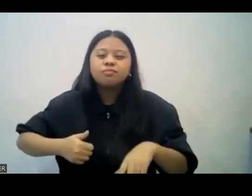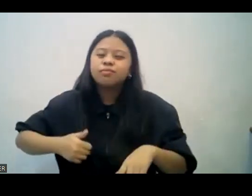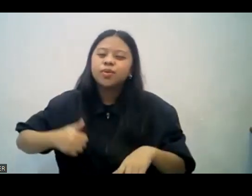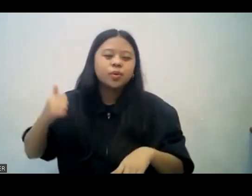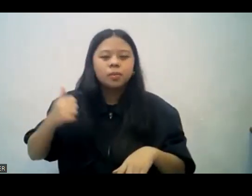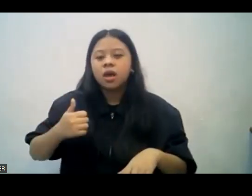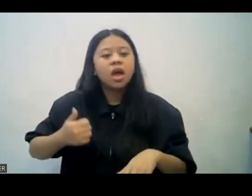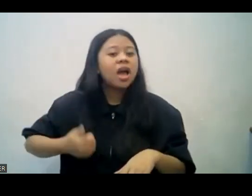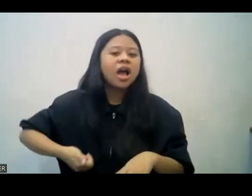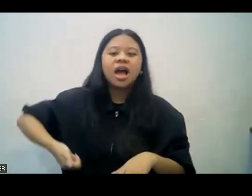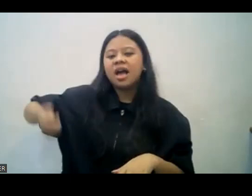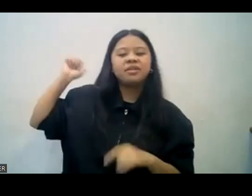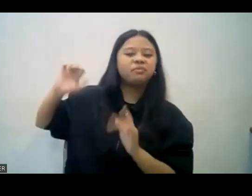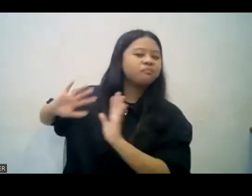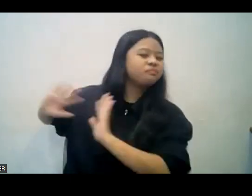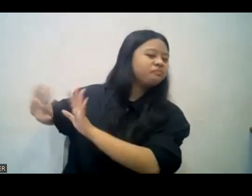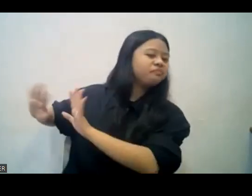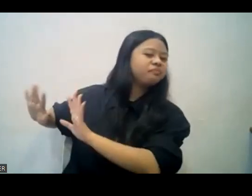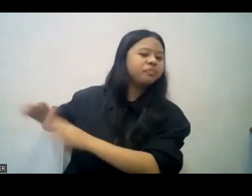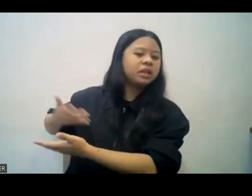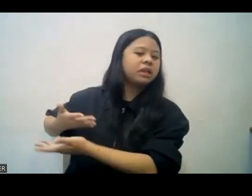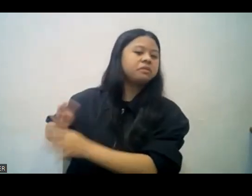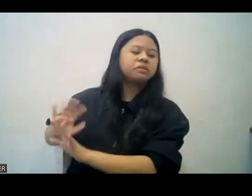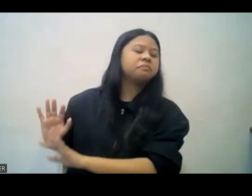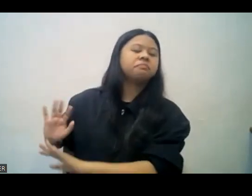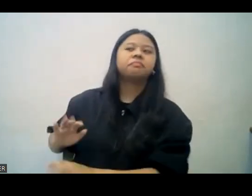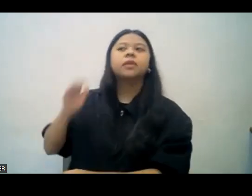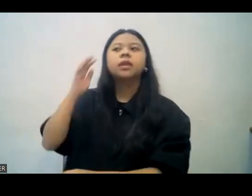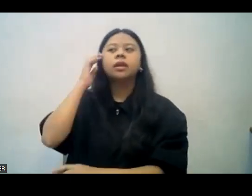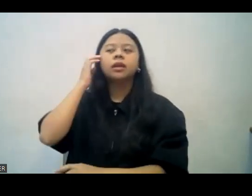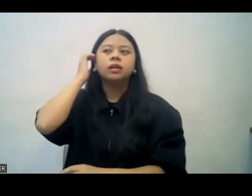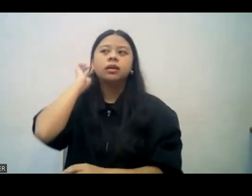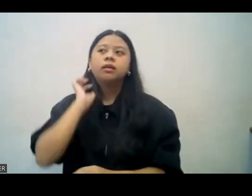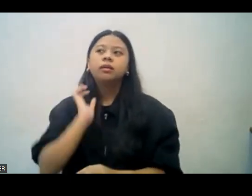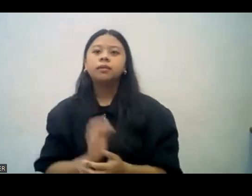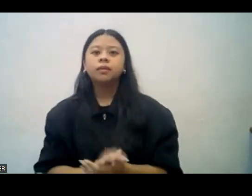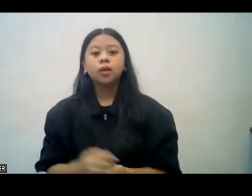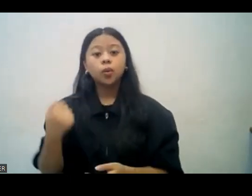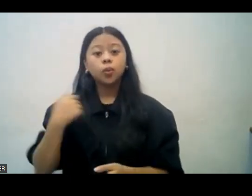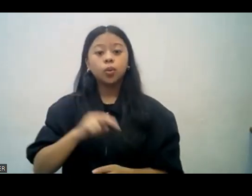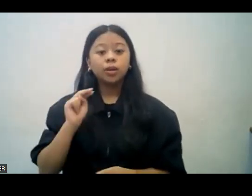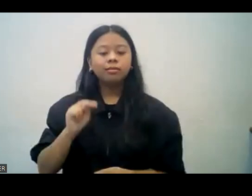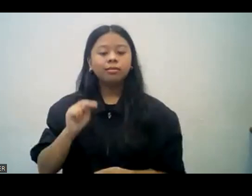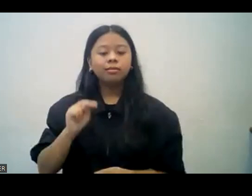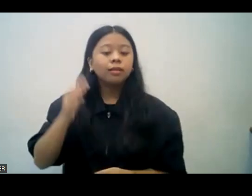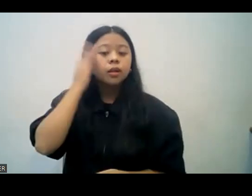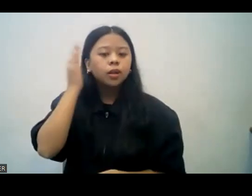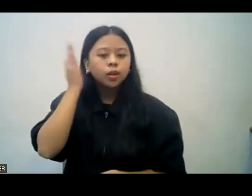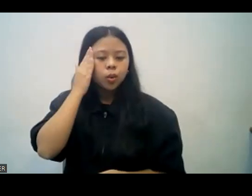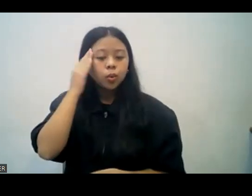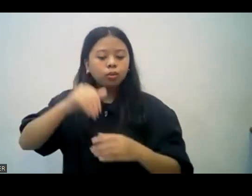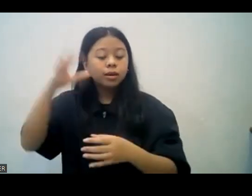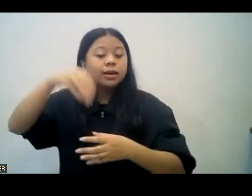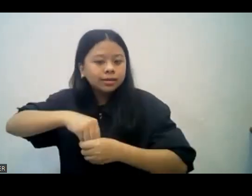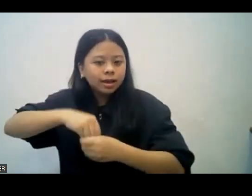naman ay tatanggihan yung pung payo. We have to know, in the fellowship, there is the counsel. Kaya dapat po nating malaman